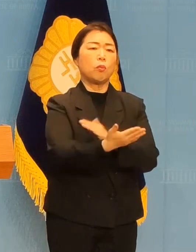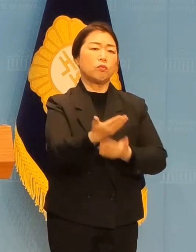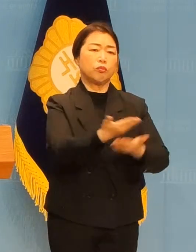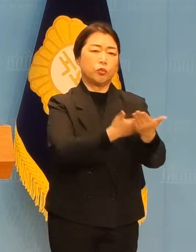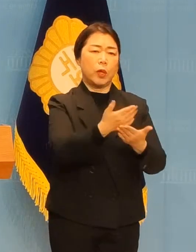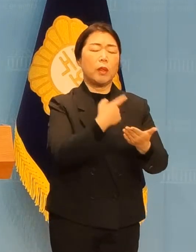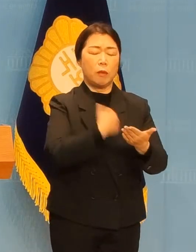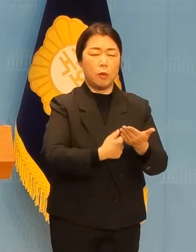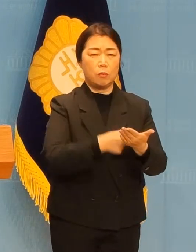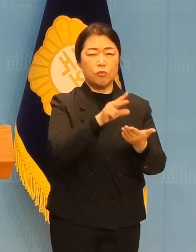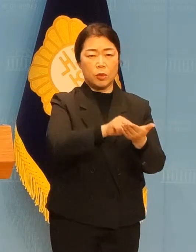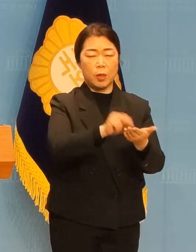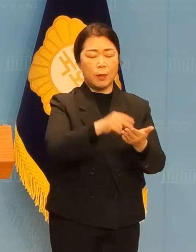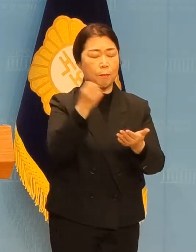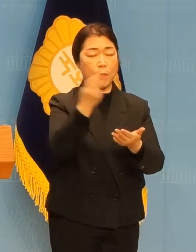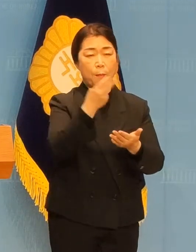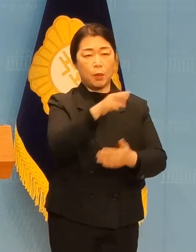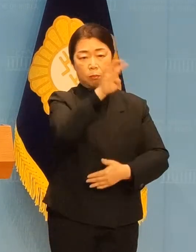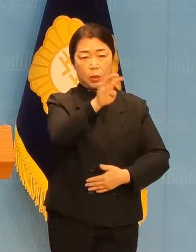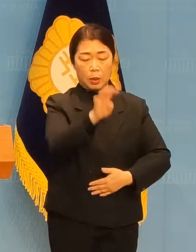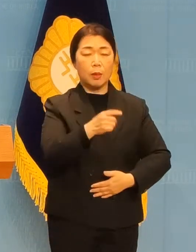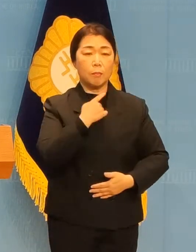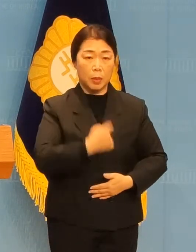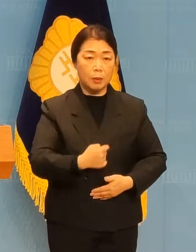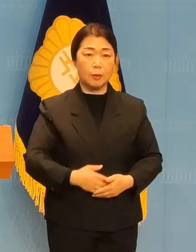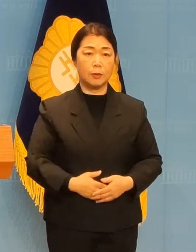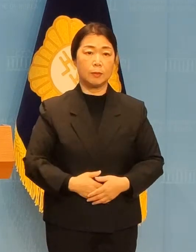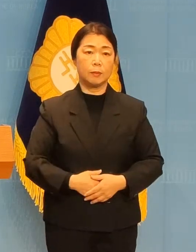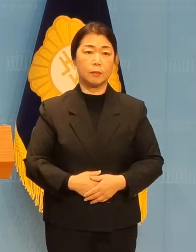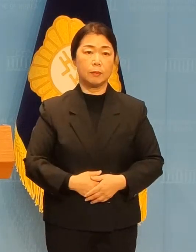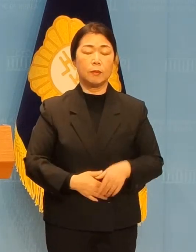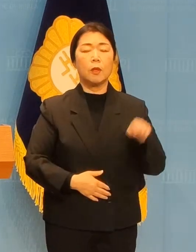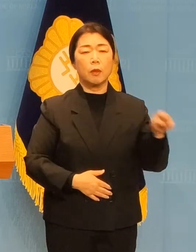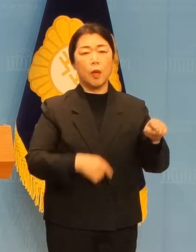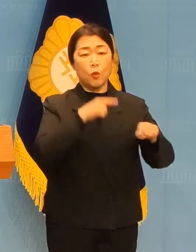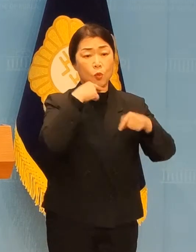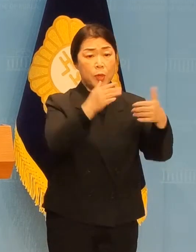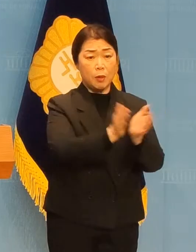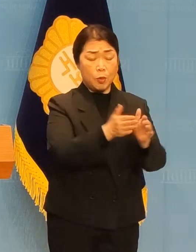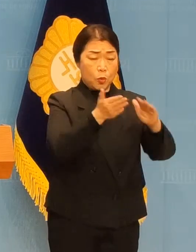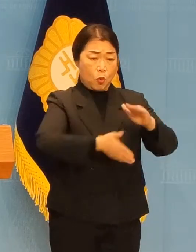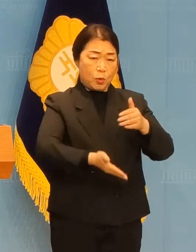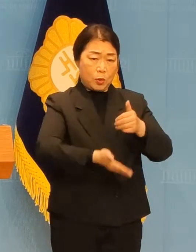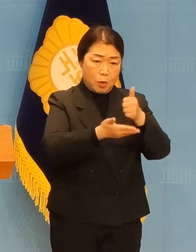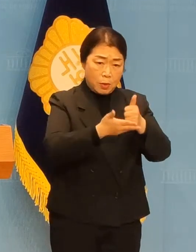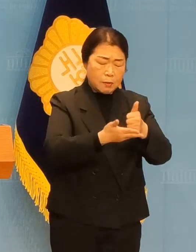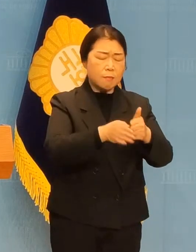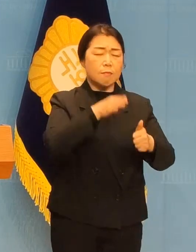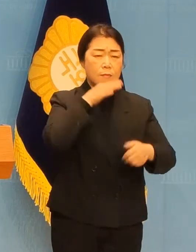반복되어 온 정당입니다. 이것이 국민의힘 공천의 민낯입니다.